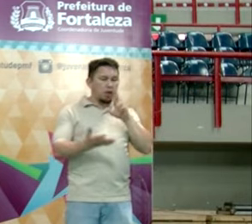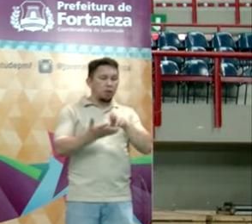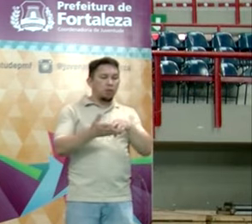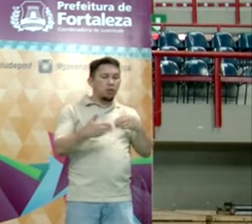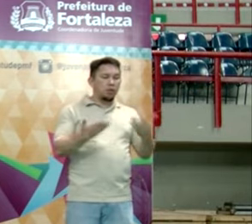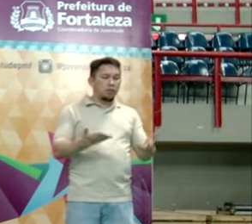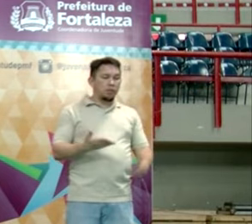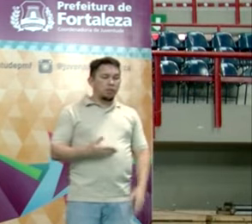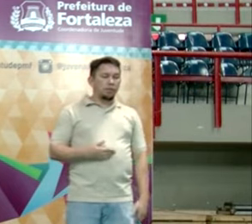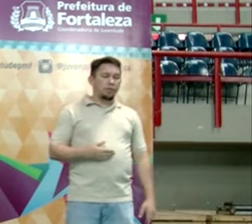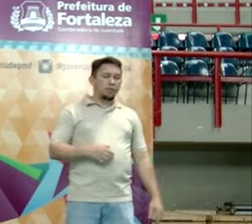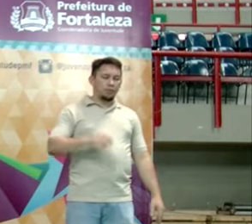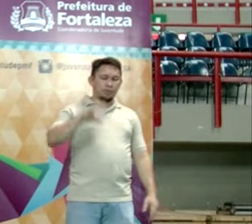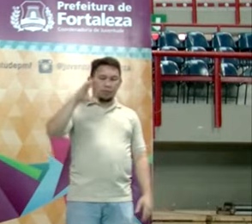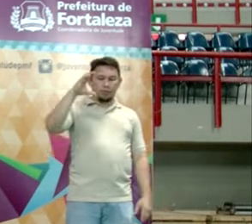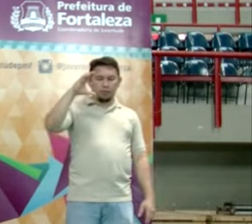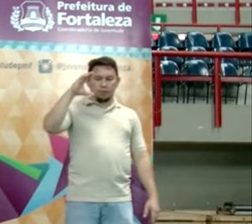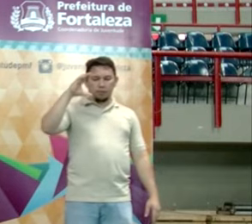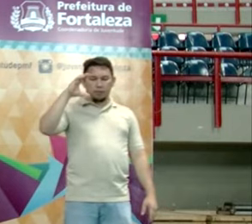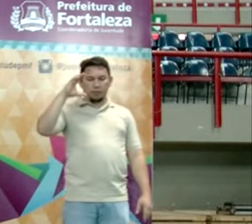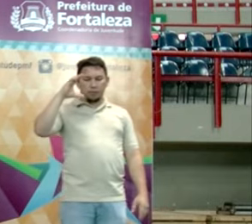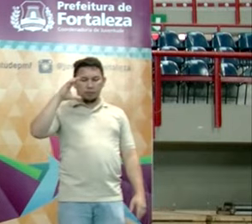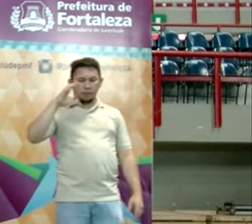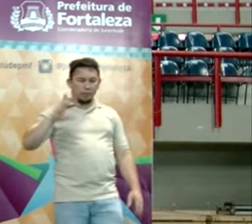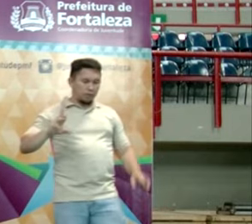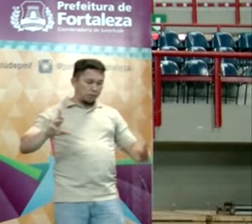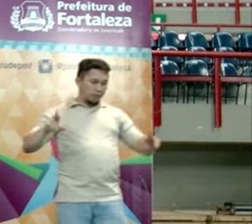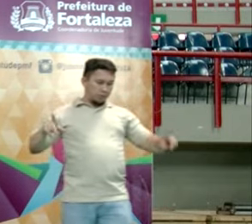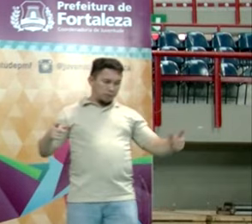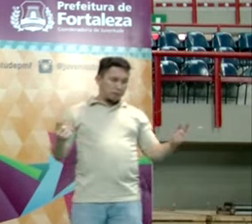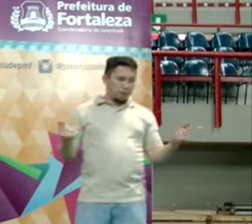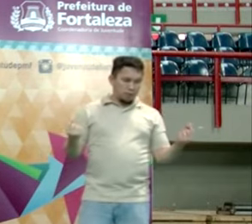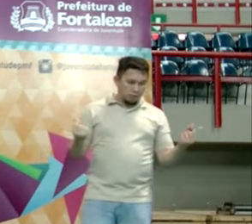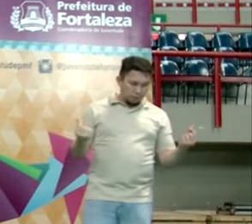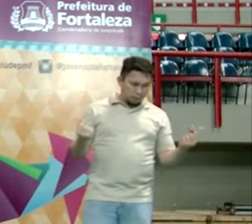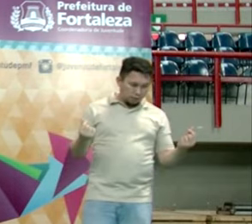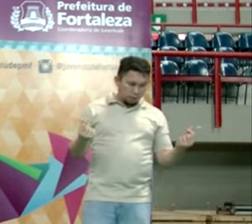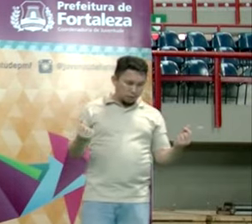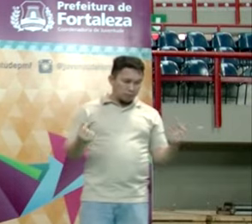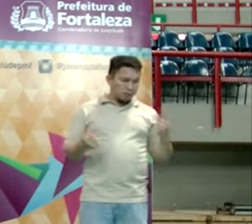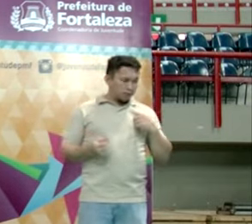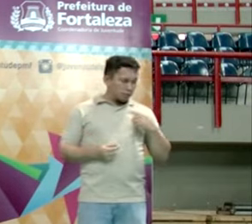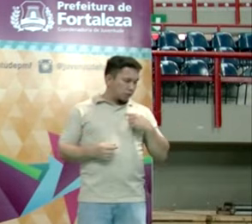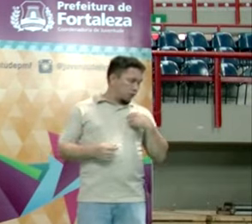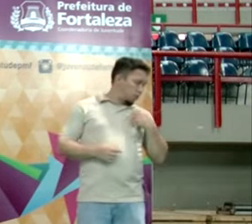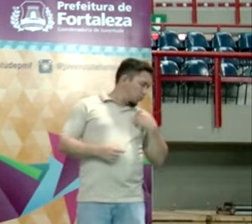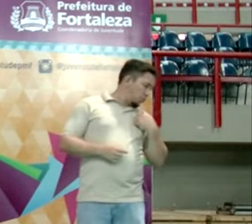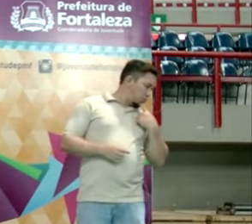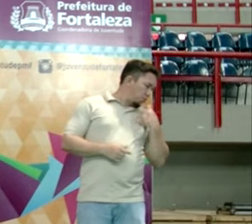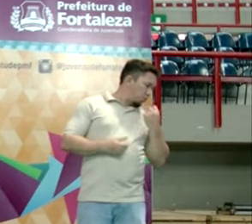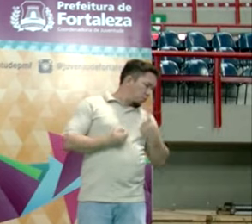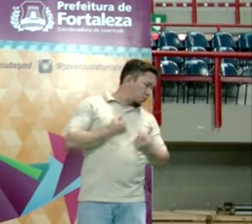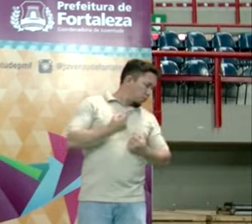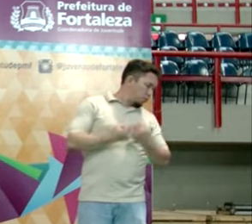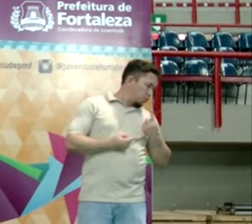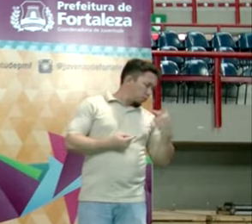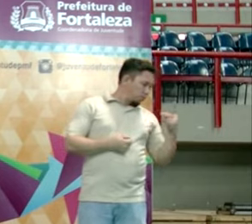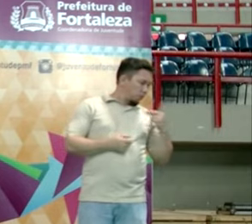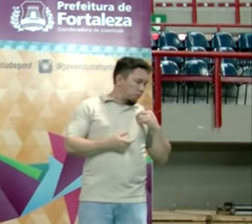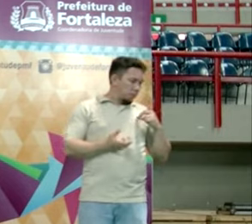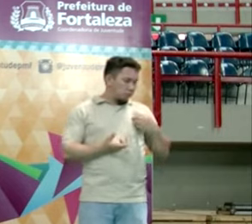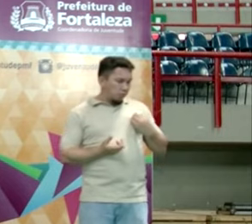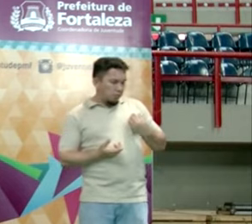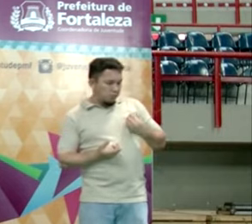é o item C de casa. Grande diferença de preço, pequena eficiência, pequena diferença, né? E